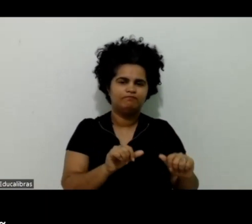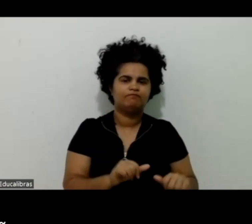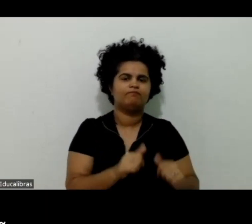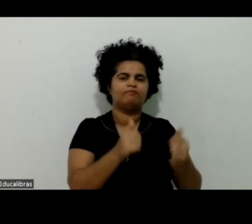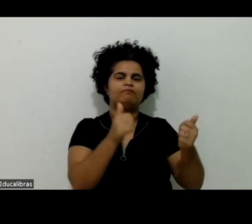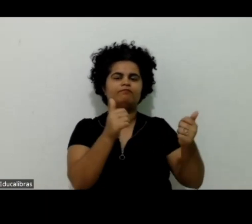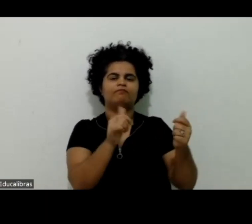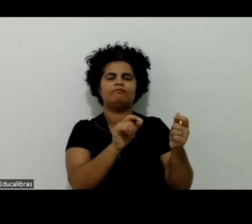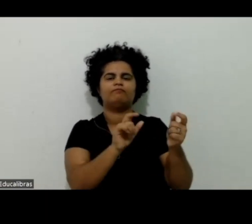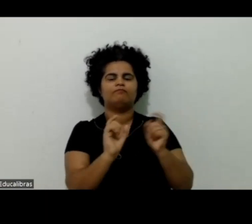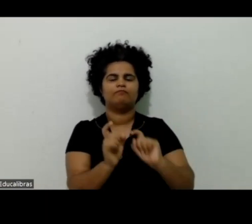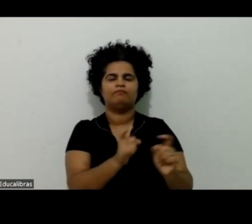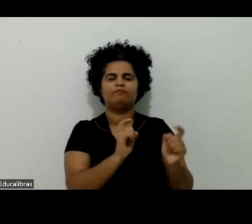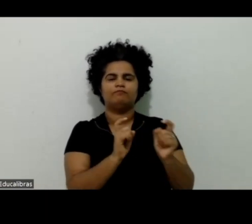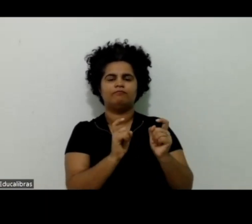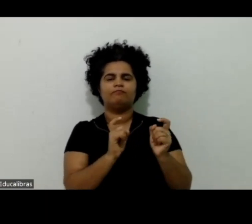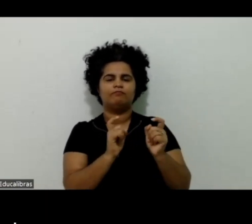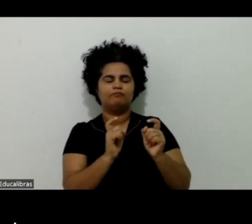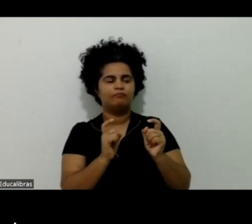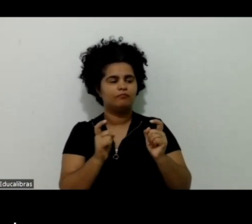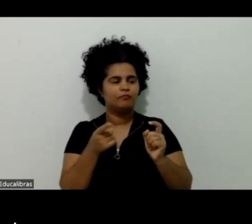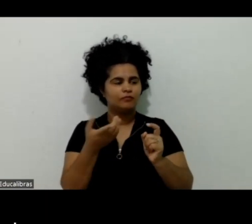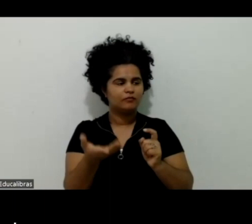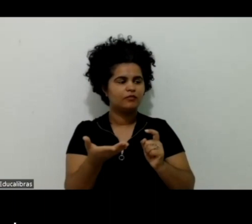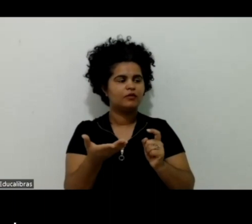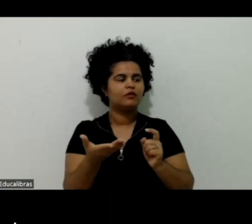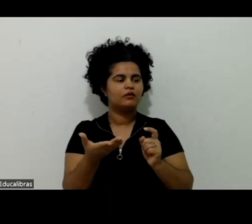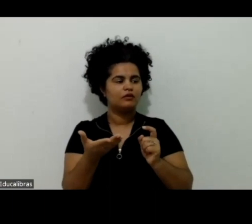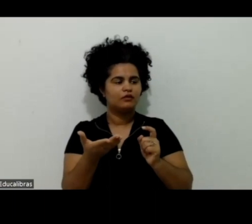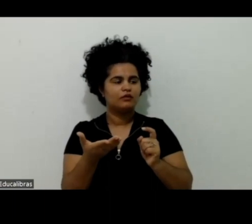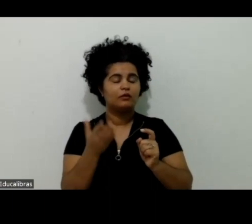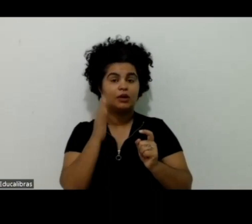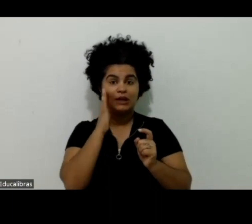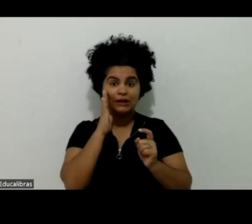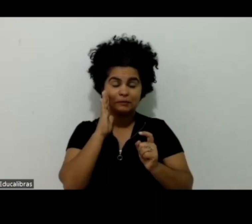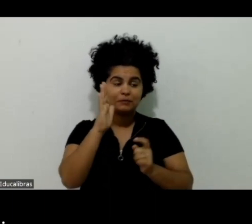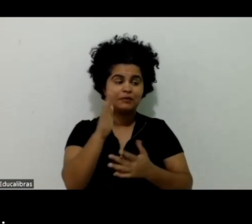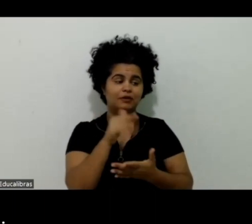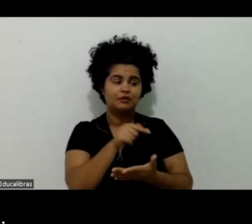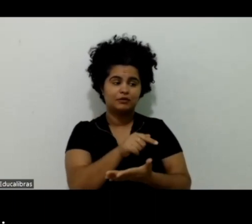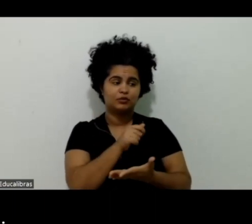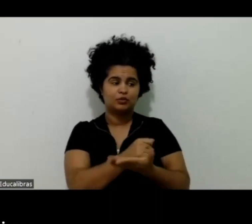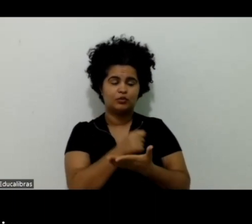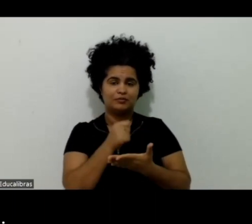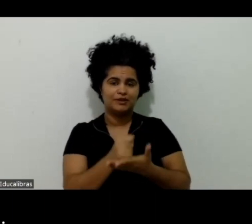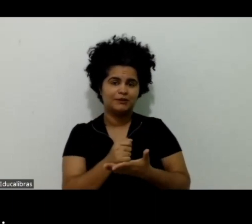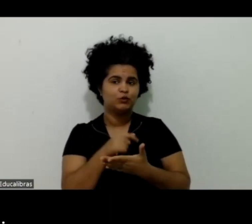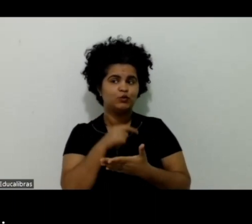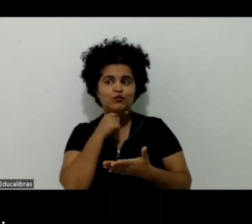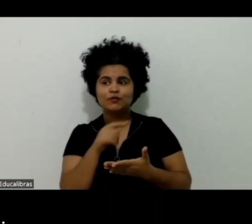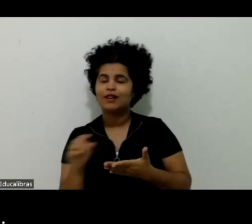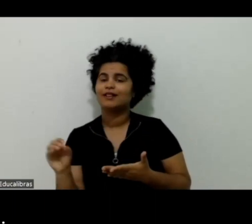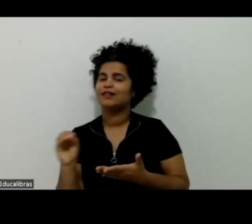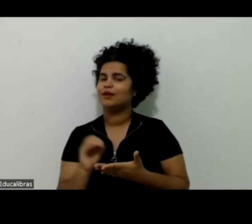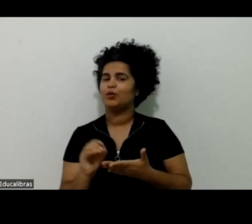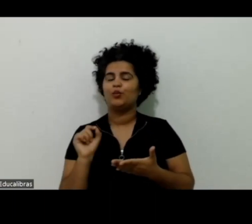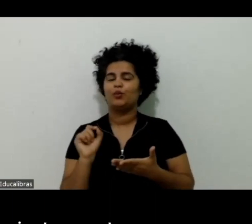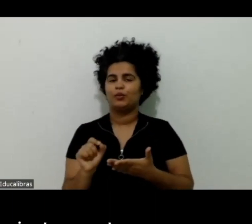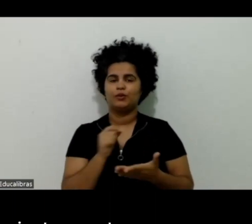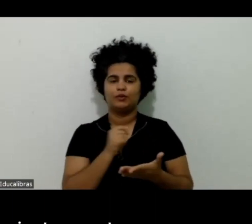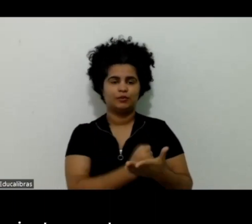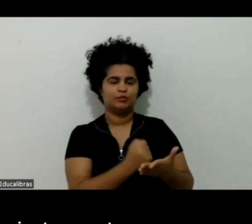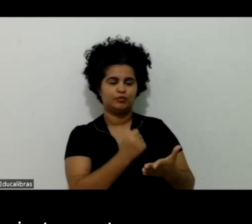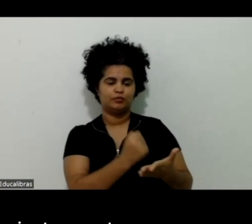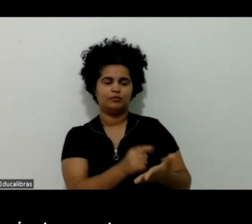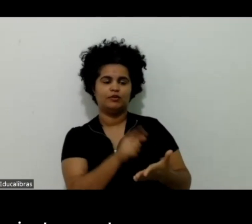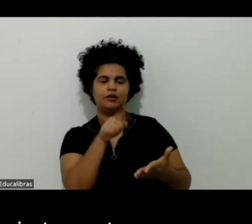resolução na rua. E sem dúvidas, né, esse documento é importantíssimo, né, para a gente